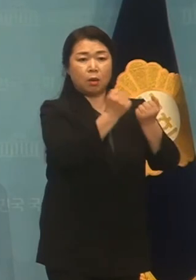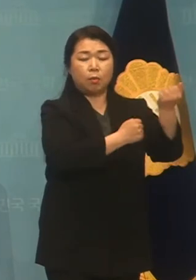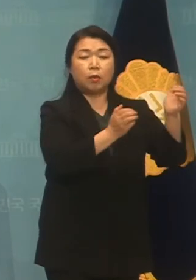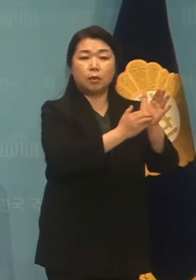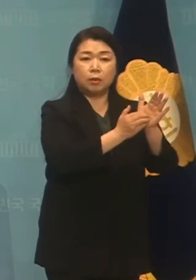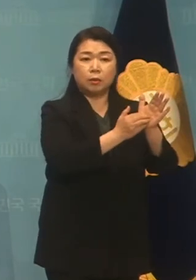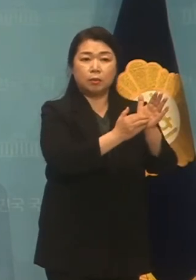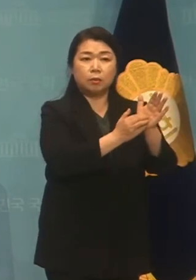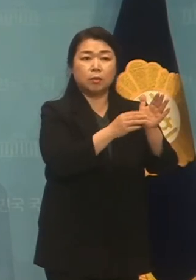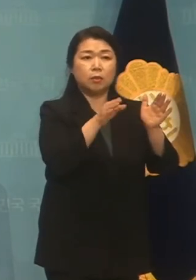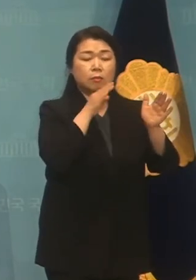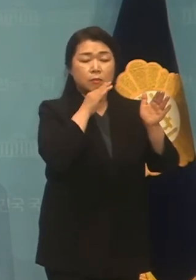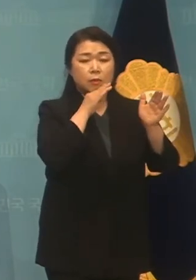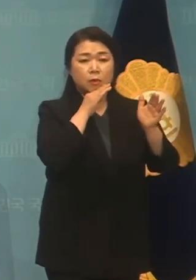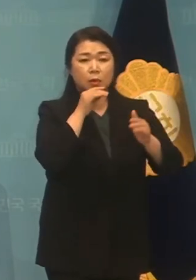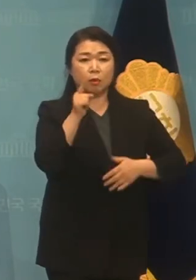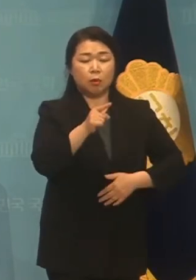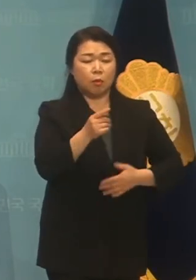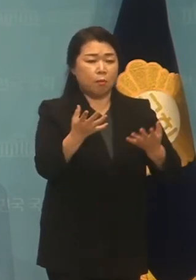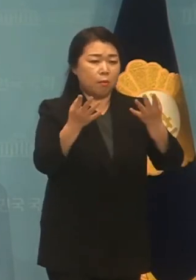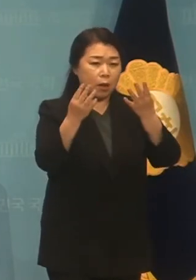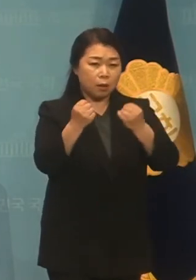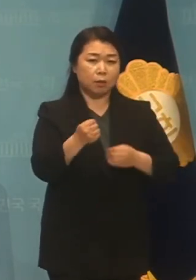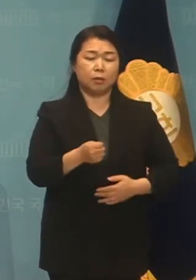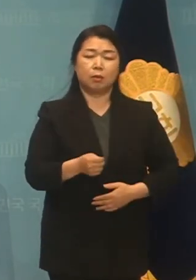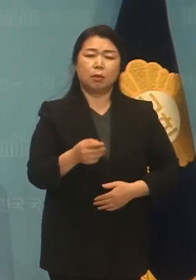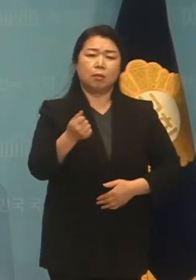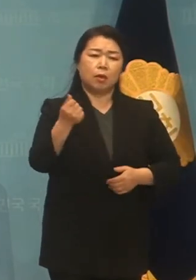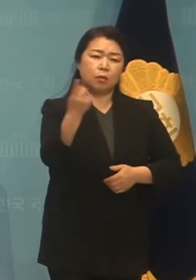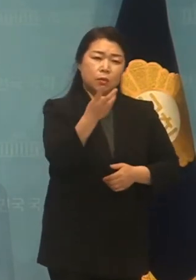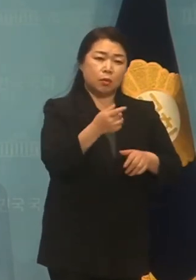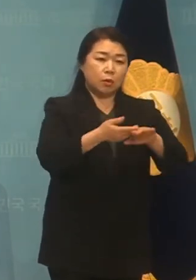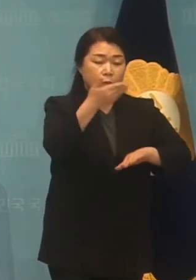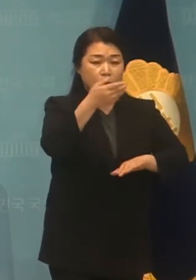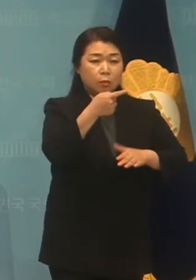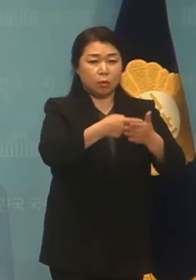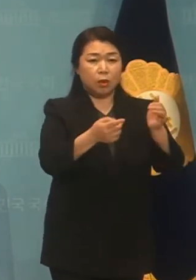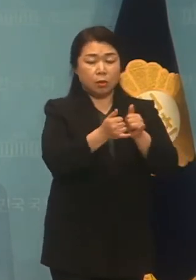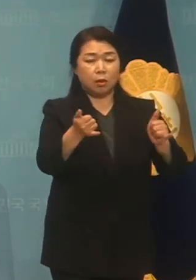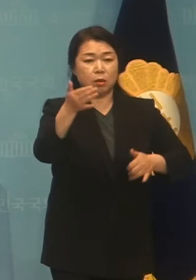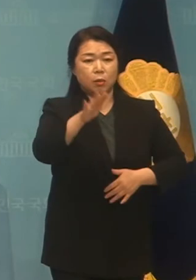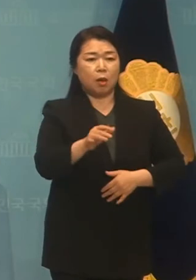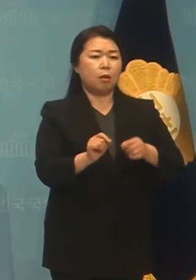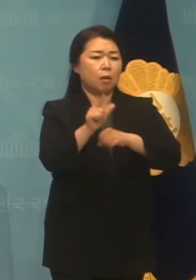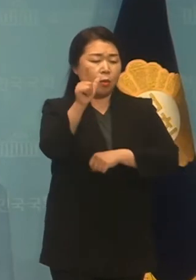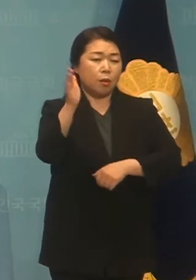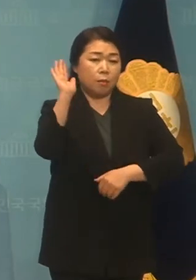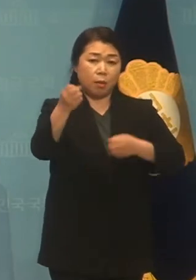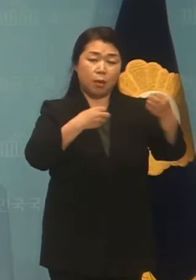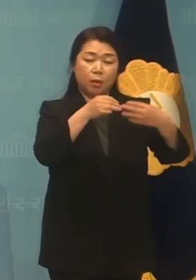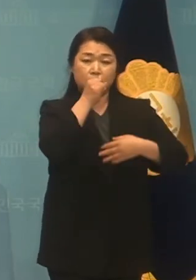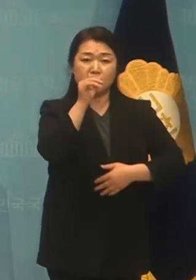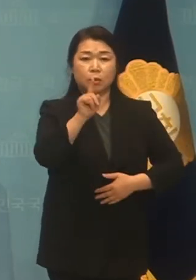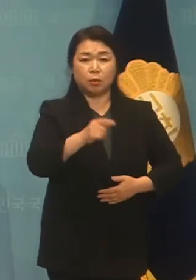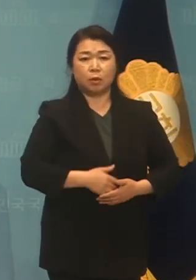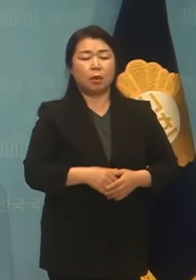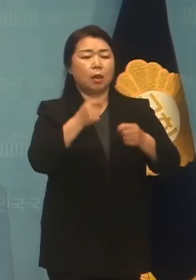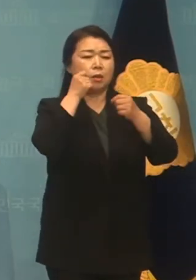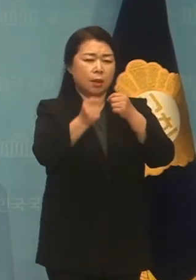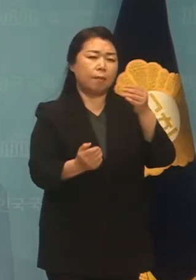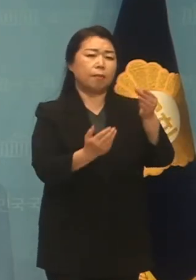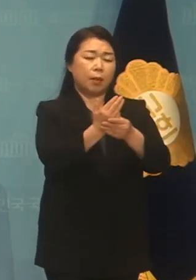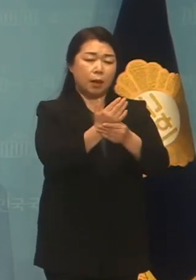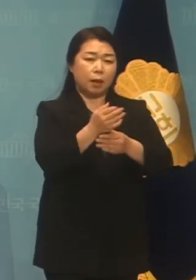됐습니다. 그리고 실제 수많은 수천 명의 피해자들이 있는데 그 사건 중에 대다수가 이야기하시다시피 사기